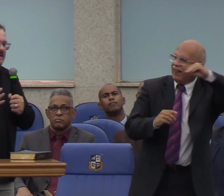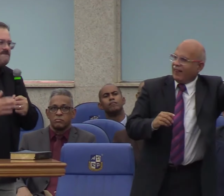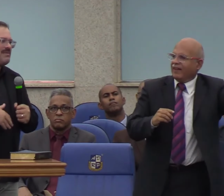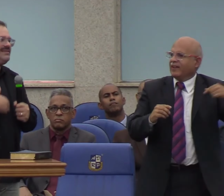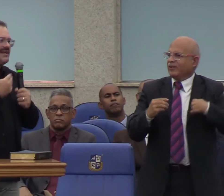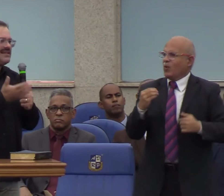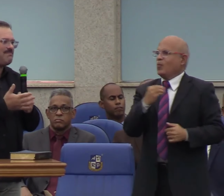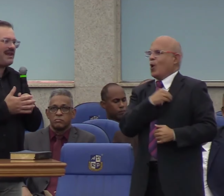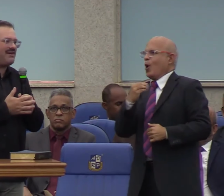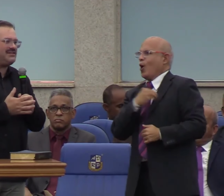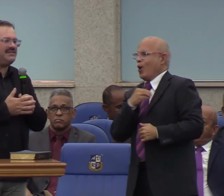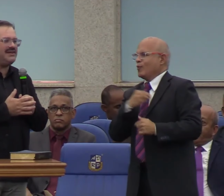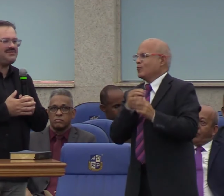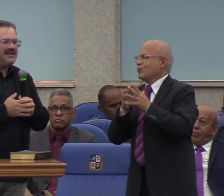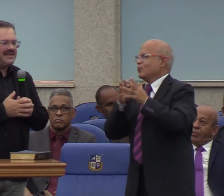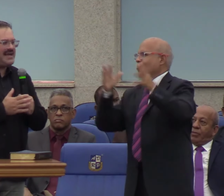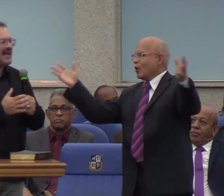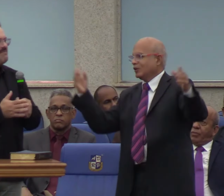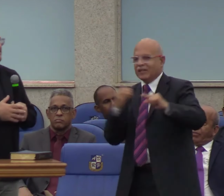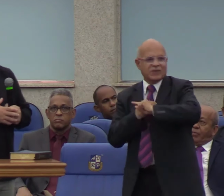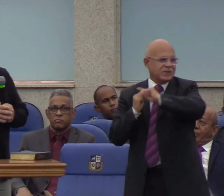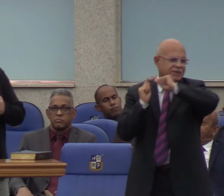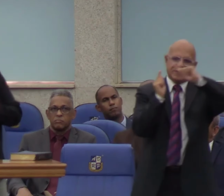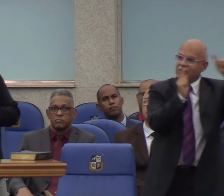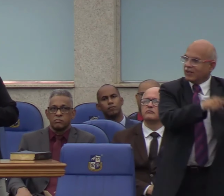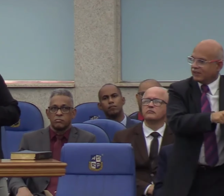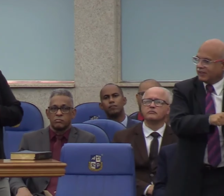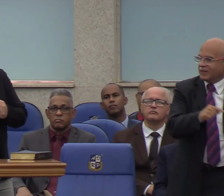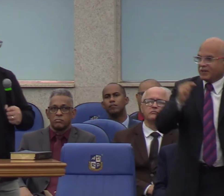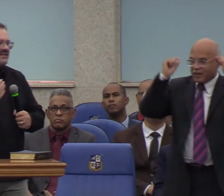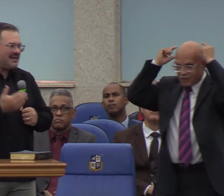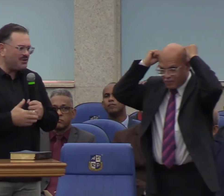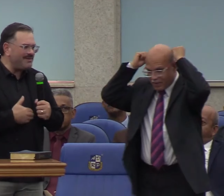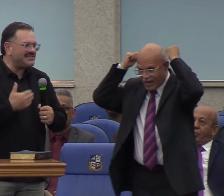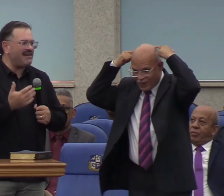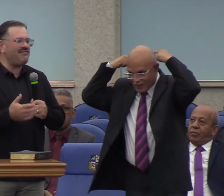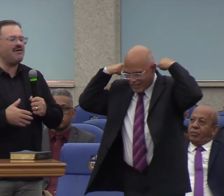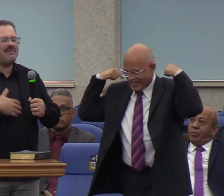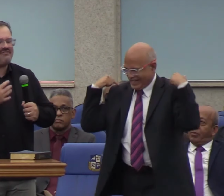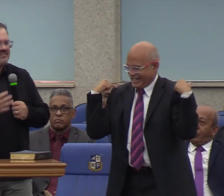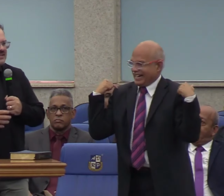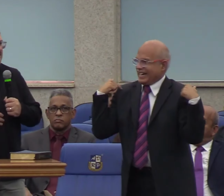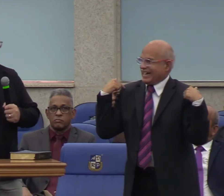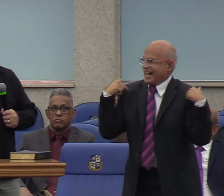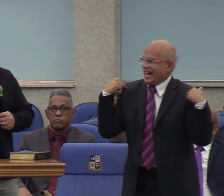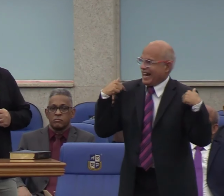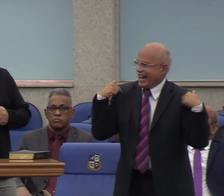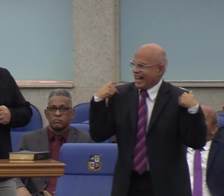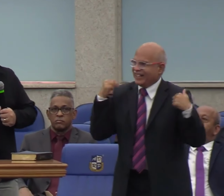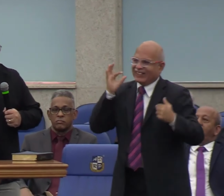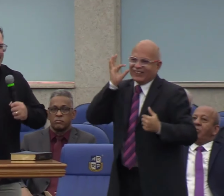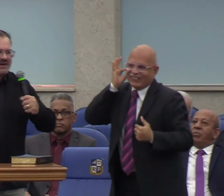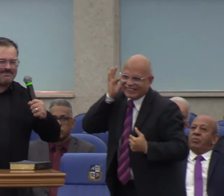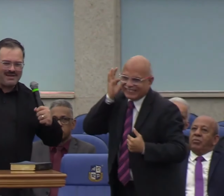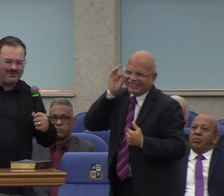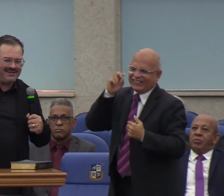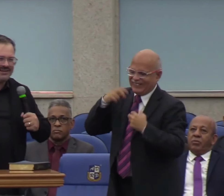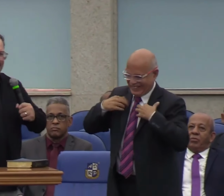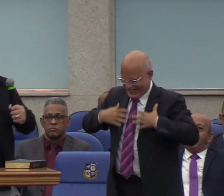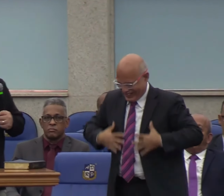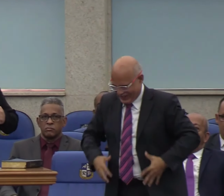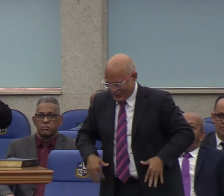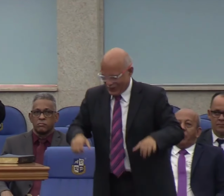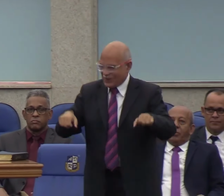de não entender a palavra de Deus, e acabei me desviando. E na verdade comecei a viver uma vida de pecado. O meu cabelo